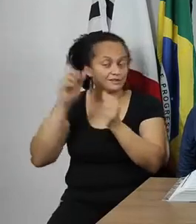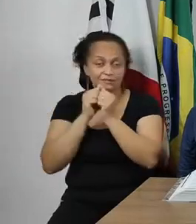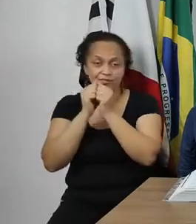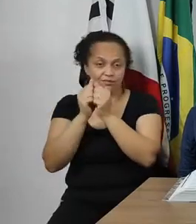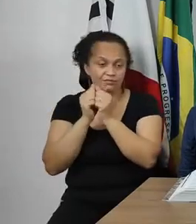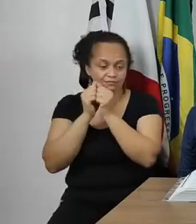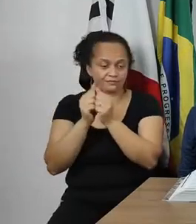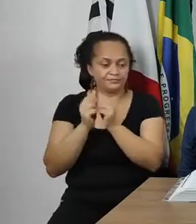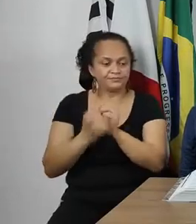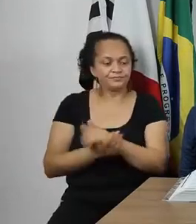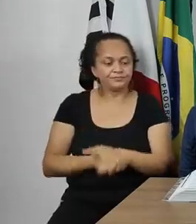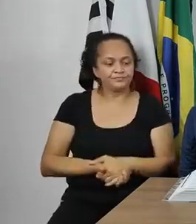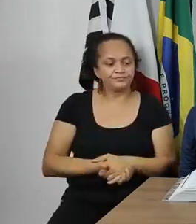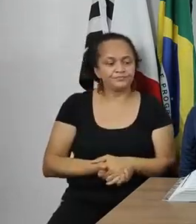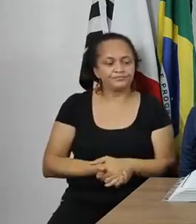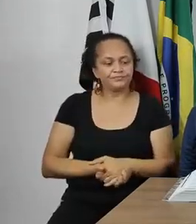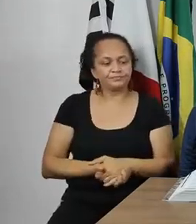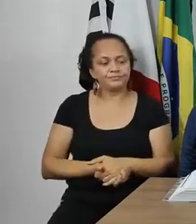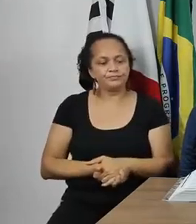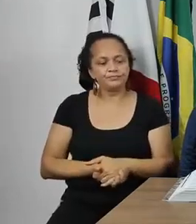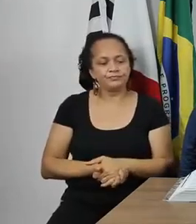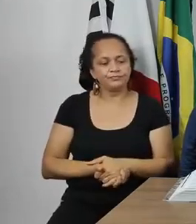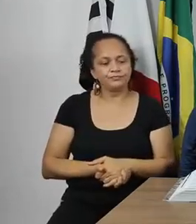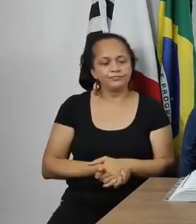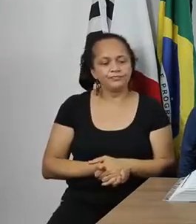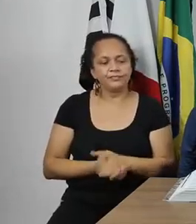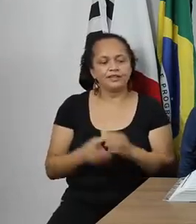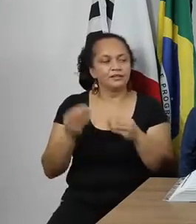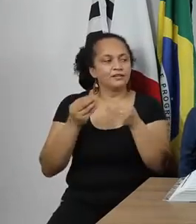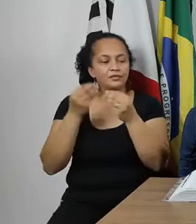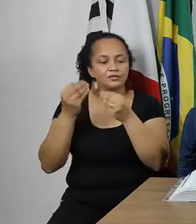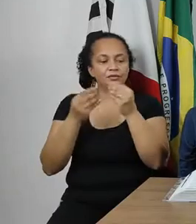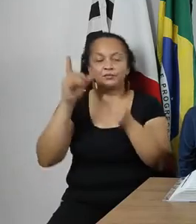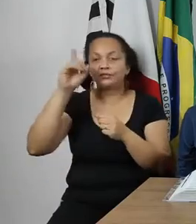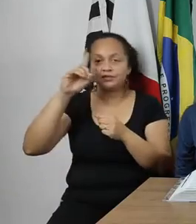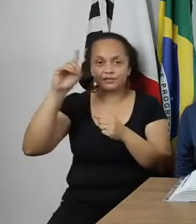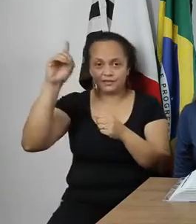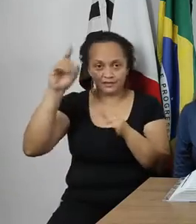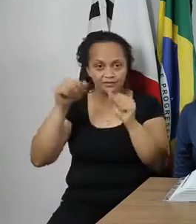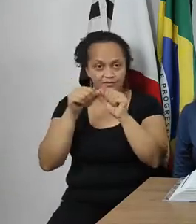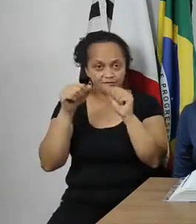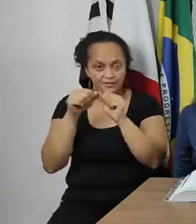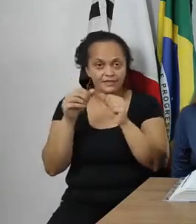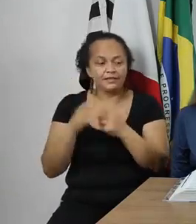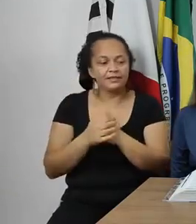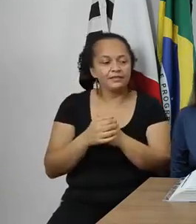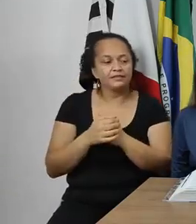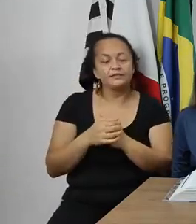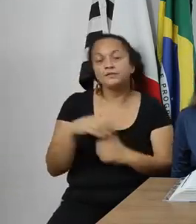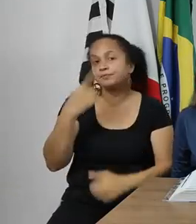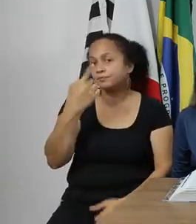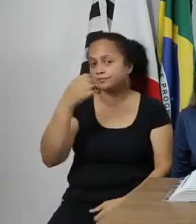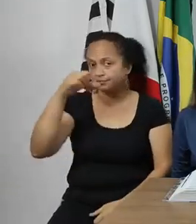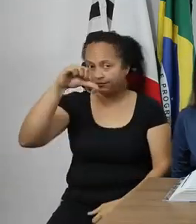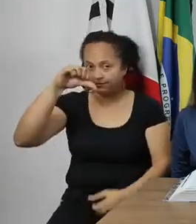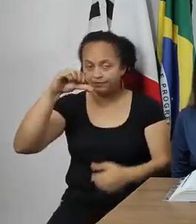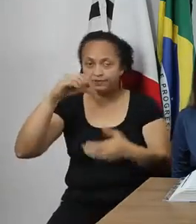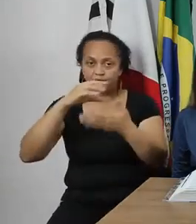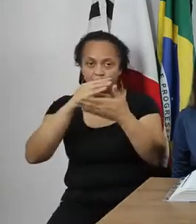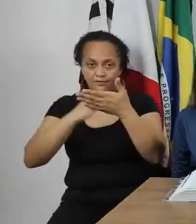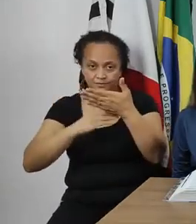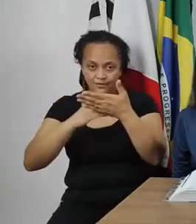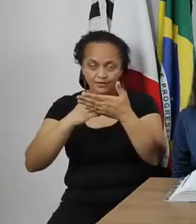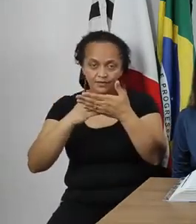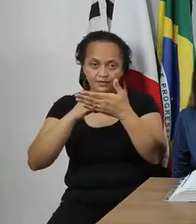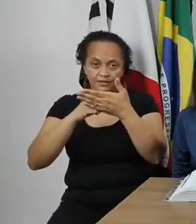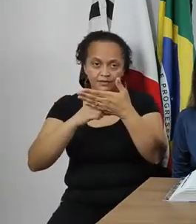E como foi que Deus resolveu toda essa situação? No capítulo 19 ainda, versículo 35.